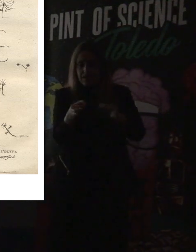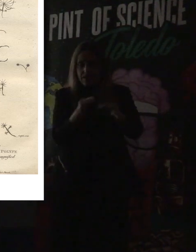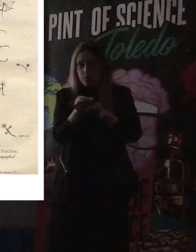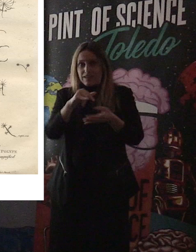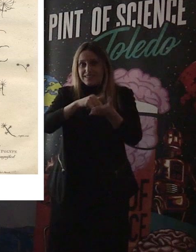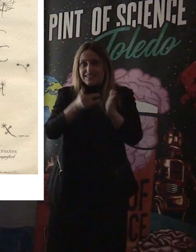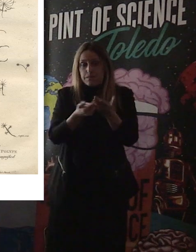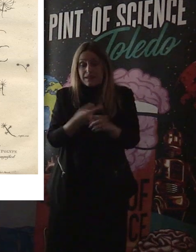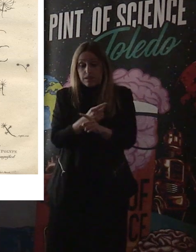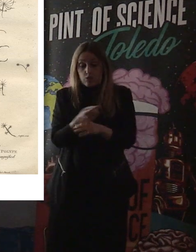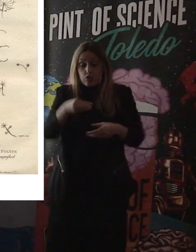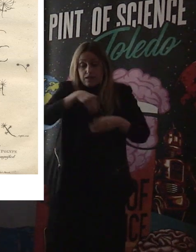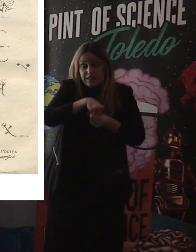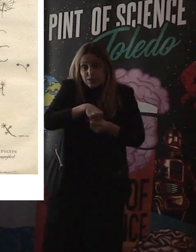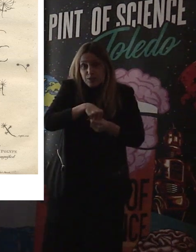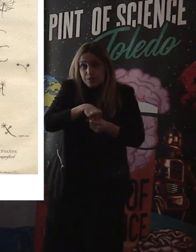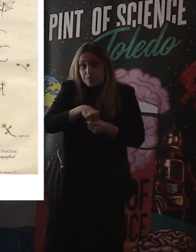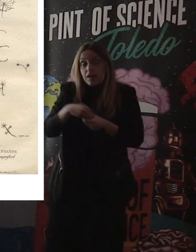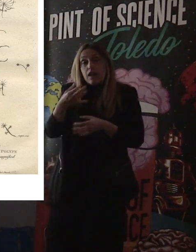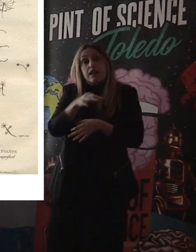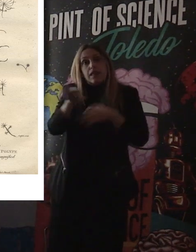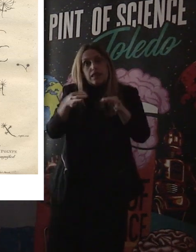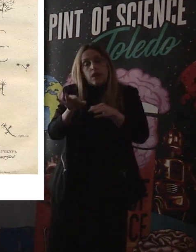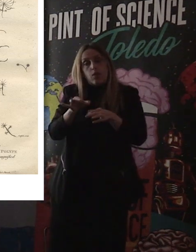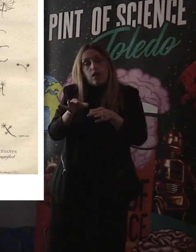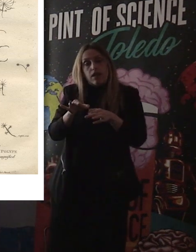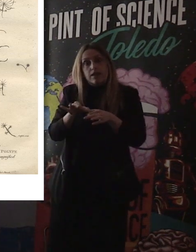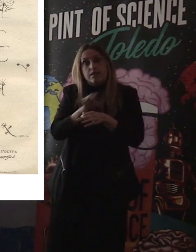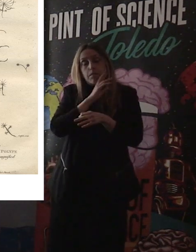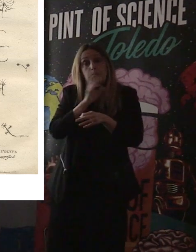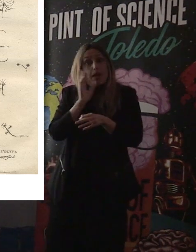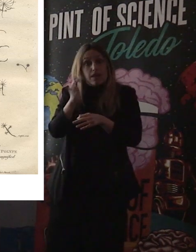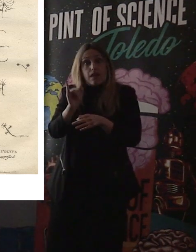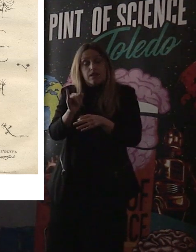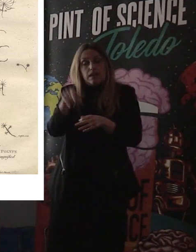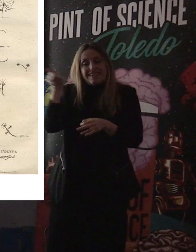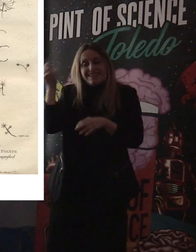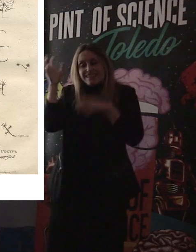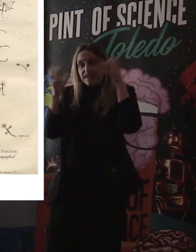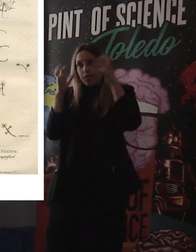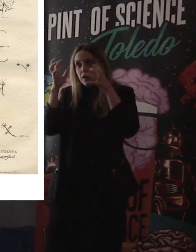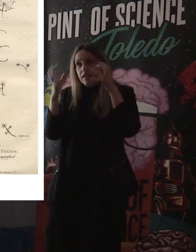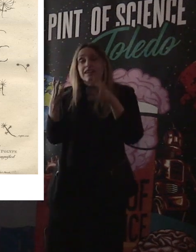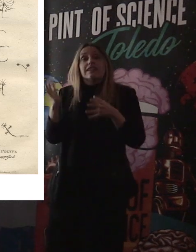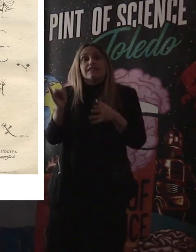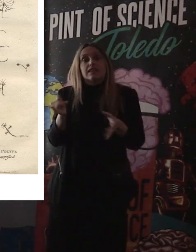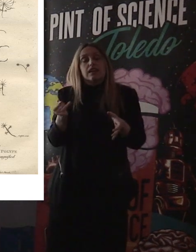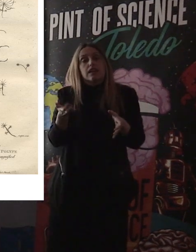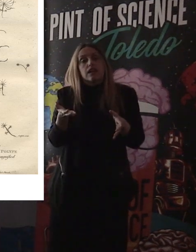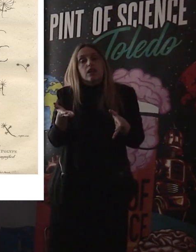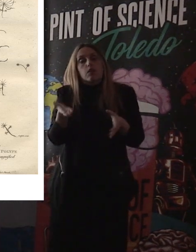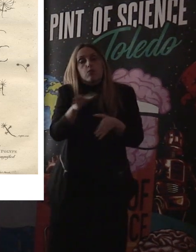dentro. Y aquí tenemos células madre. Y este animalito tiene la inmortalidad